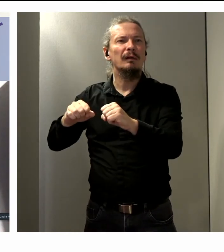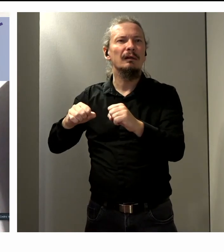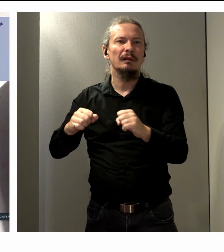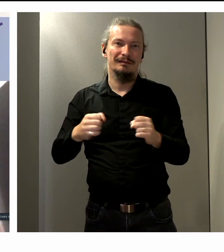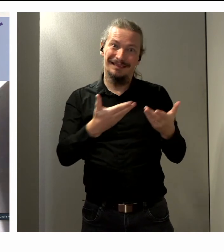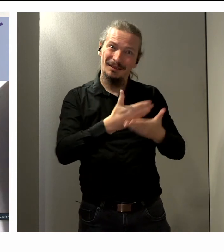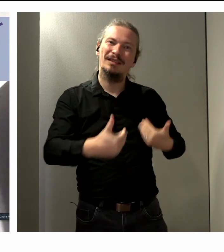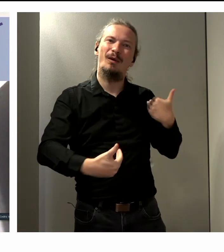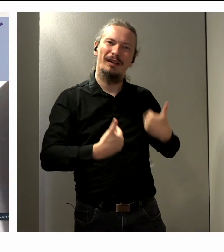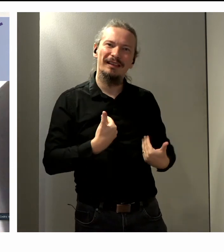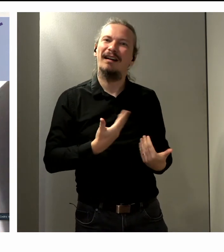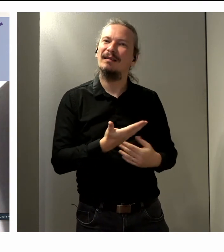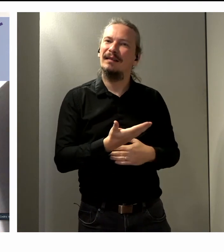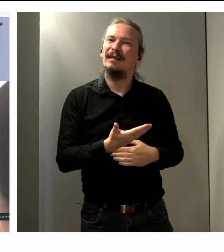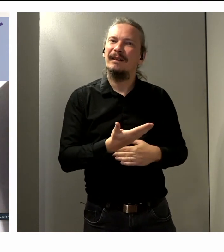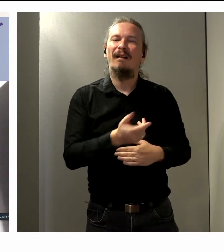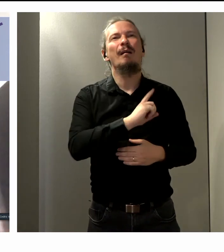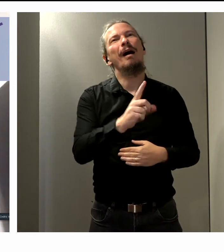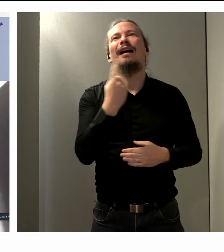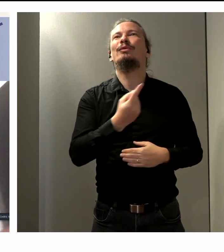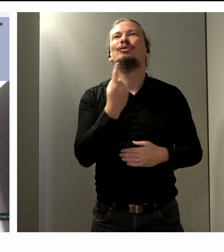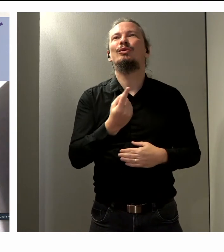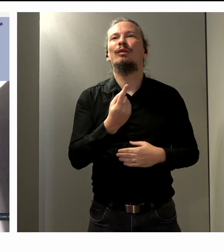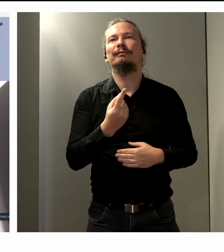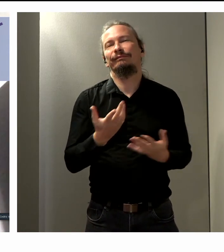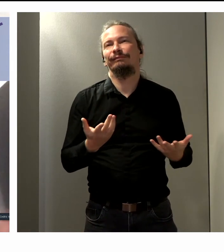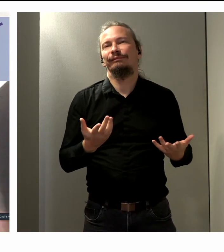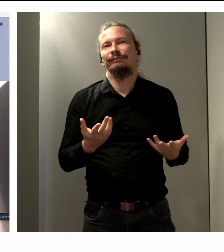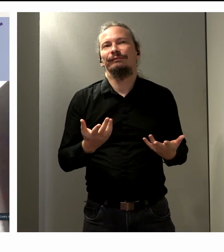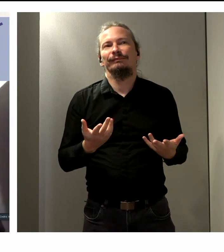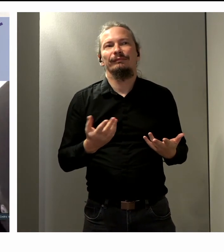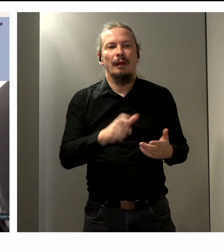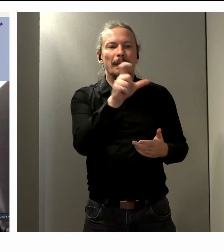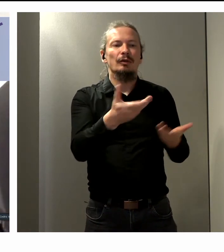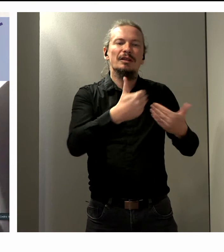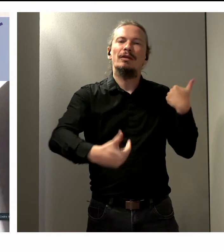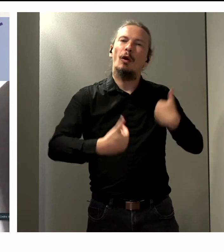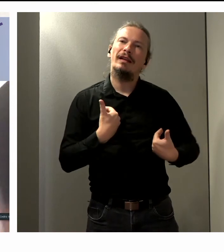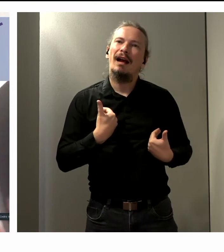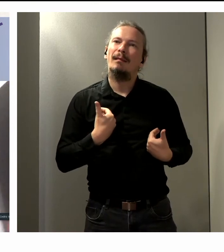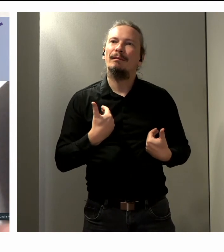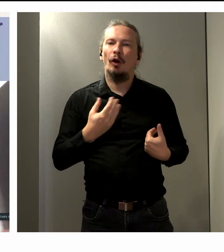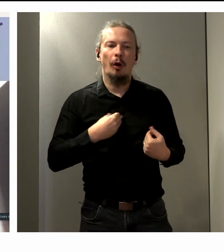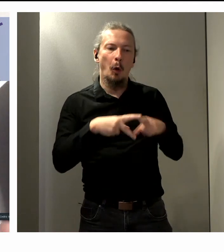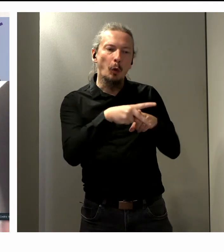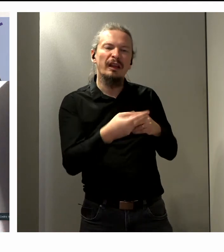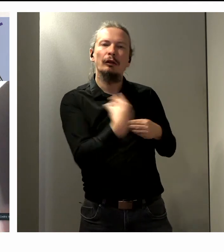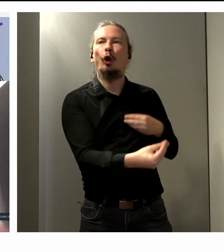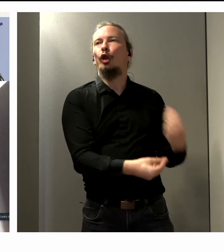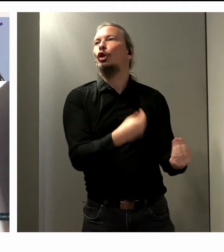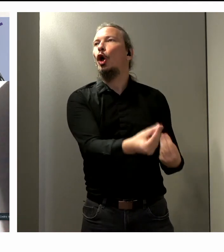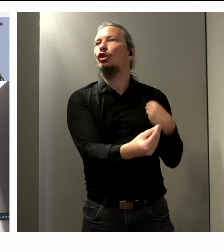handicap, il ne s'agit pas seulement de donner aux uns et aux autres, aux personnes en situation de handicap, des outils